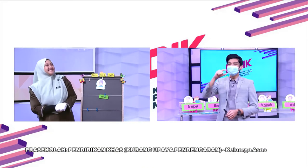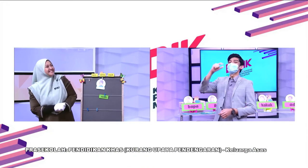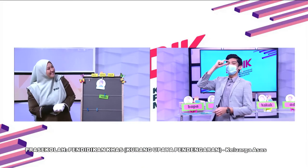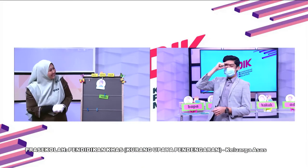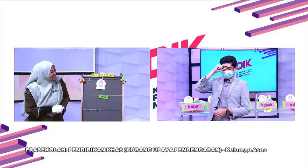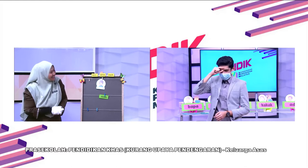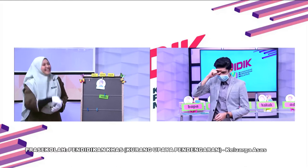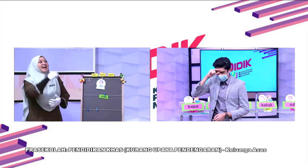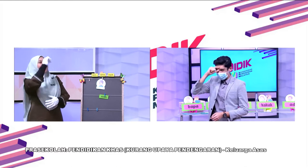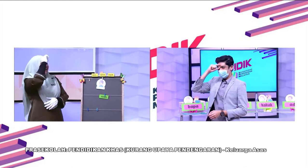SNI